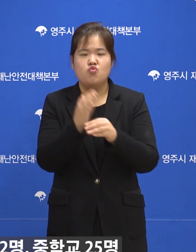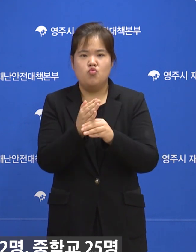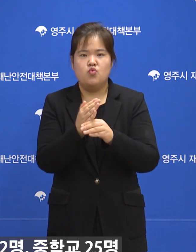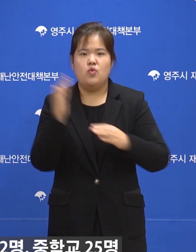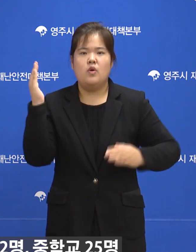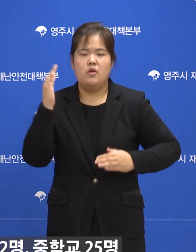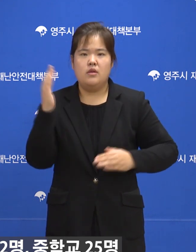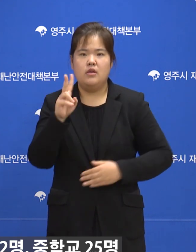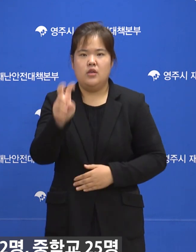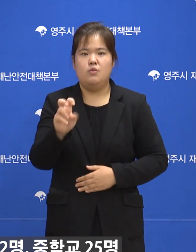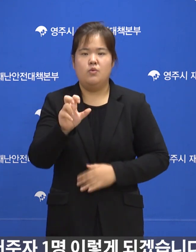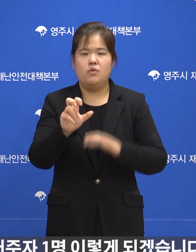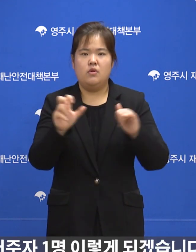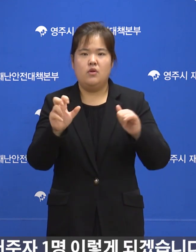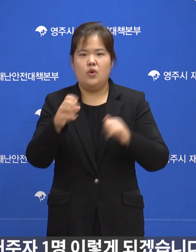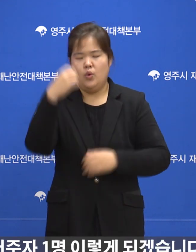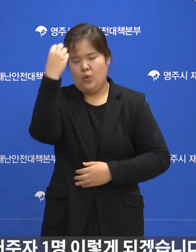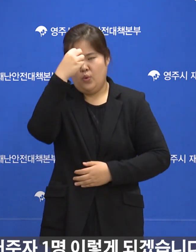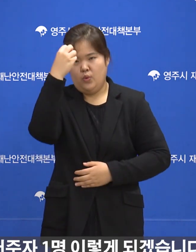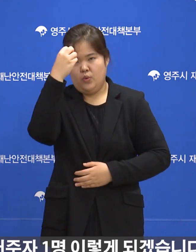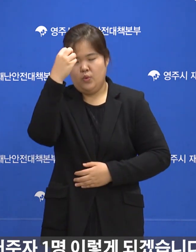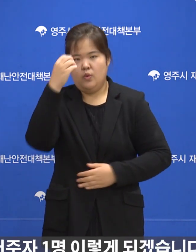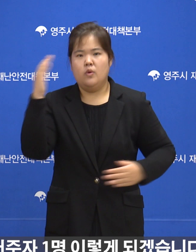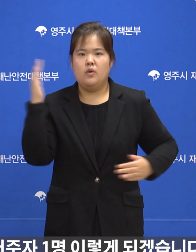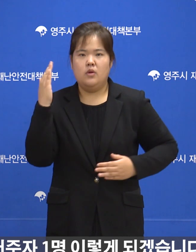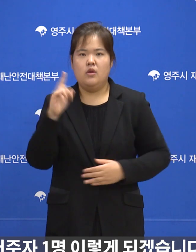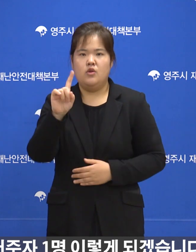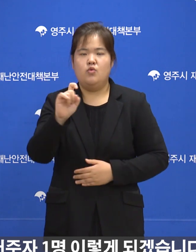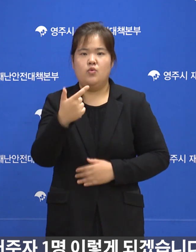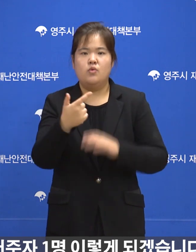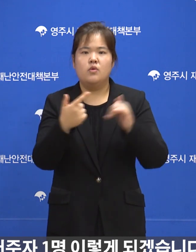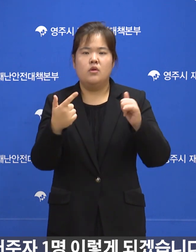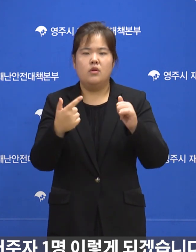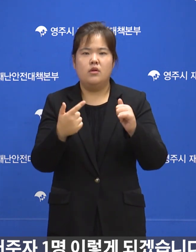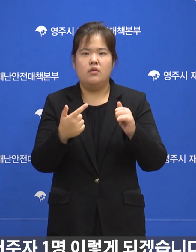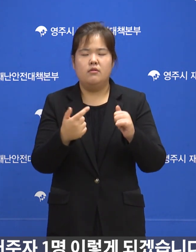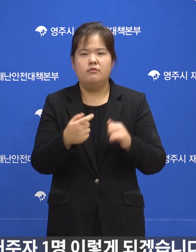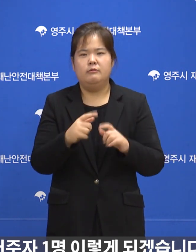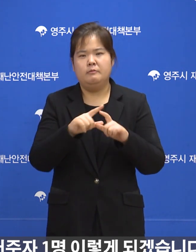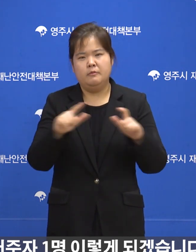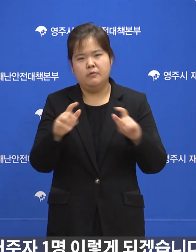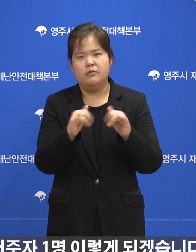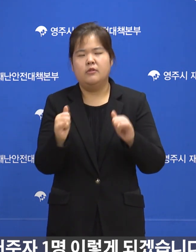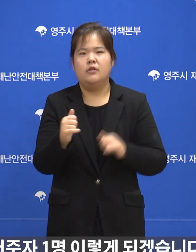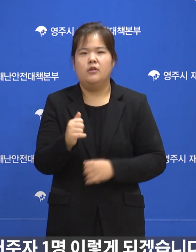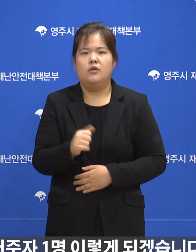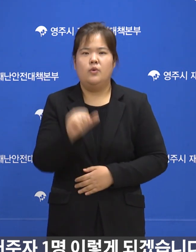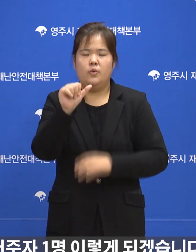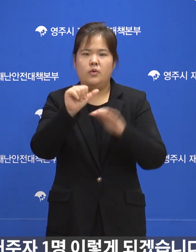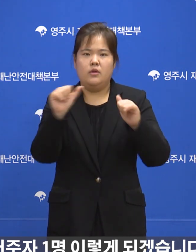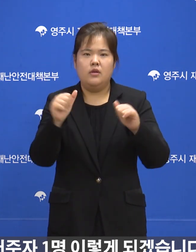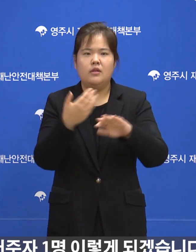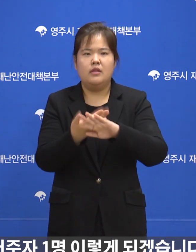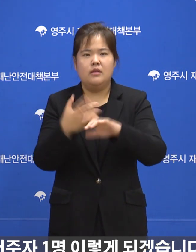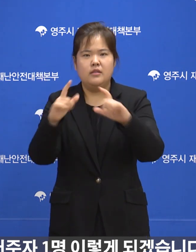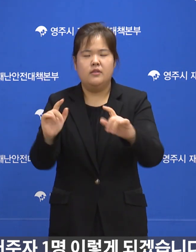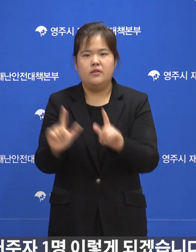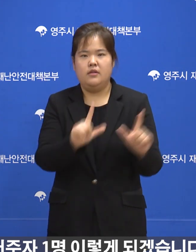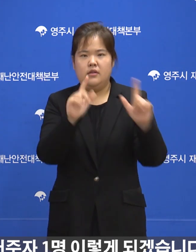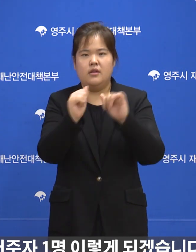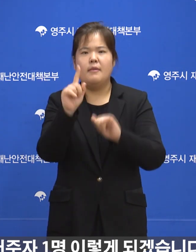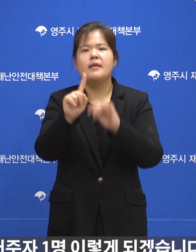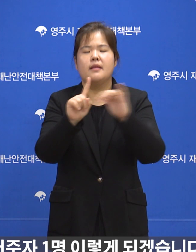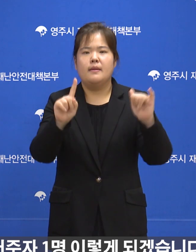중학교 25명, 고등학교 16명, 또 일반인 5명, 그리고 타지역 거주자 1명